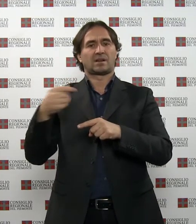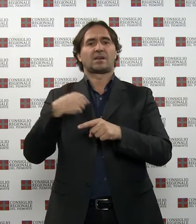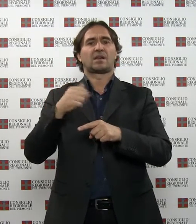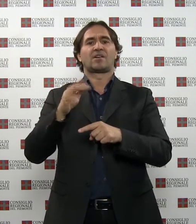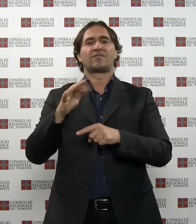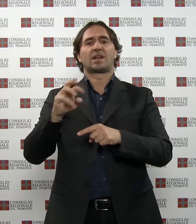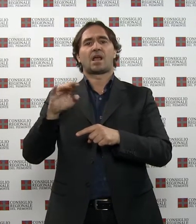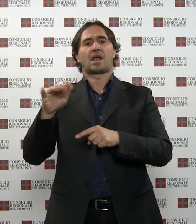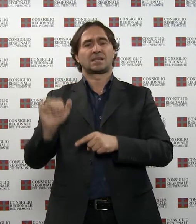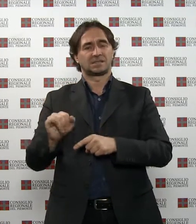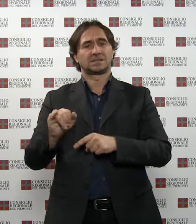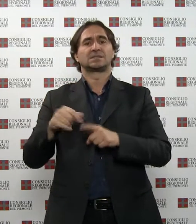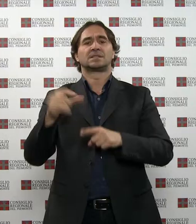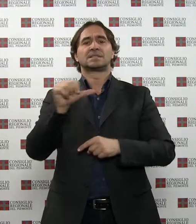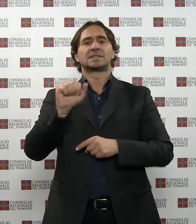Sanità Antonino Saitta.